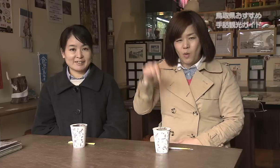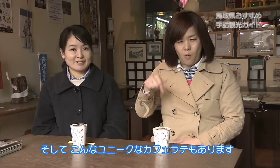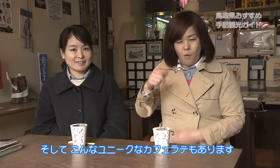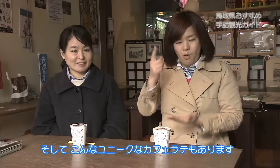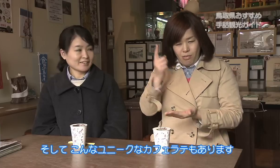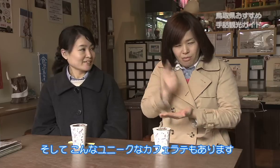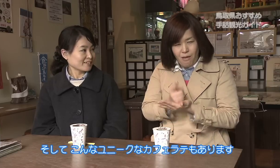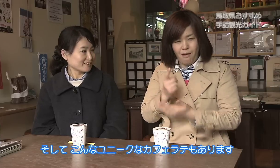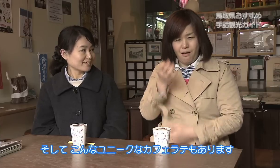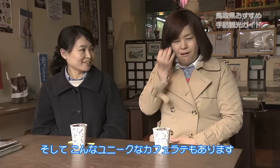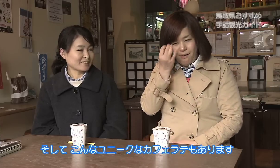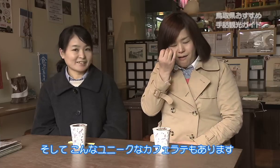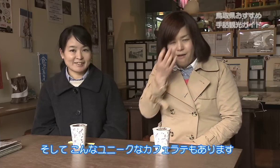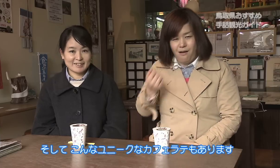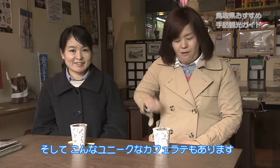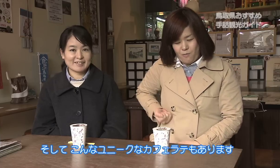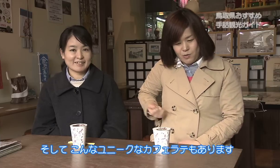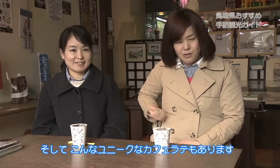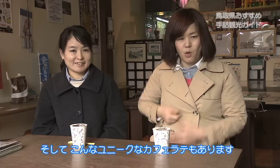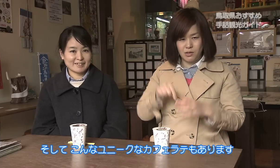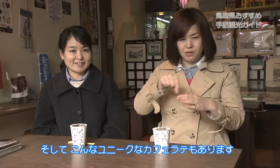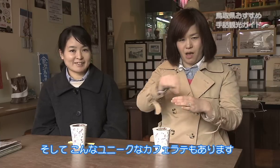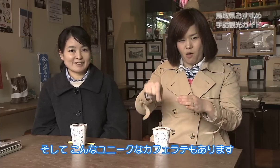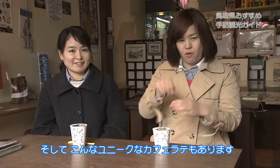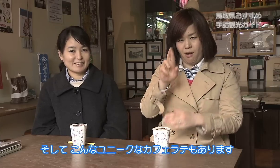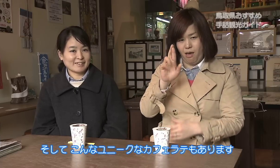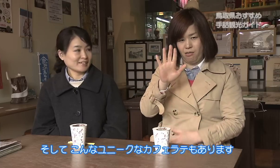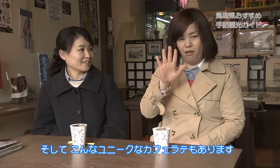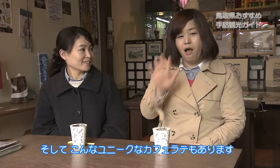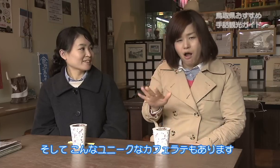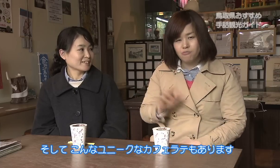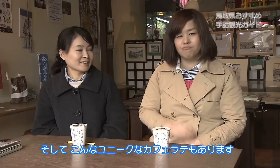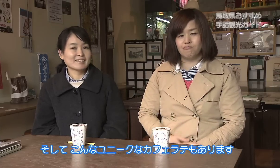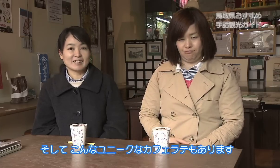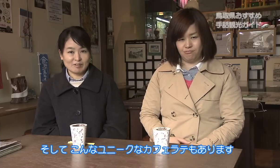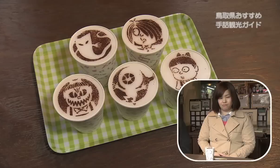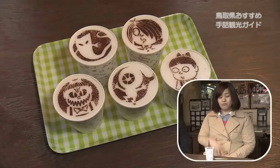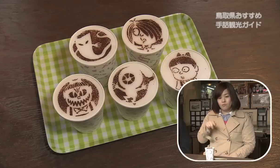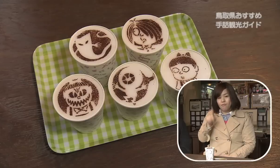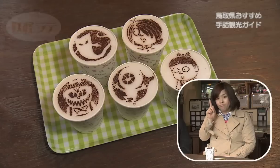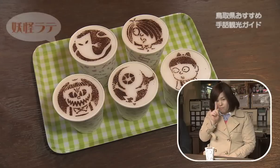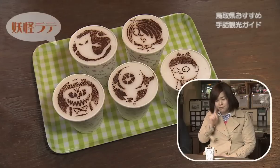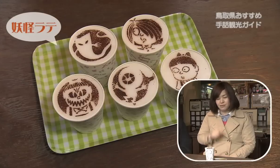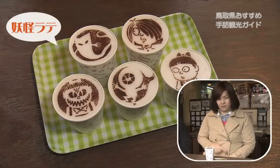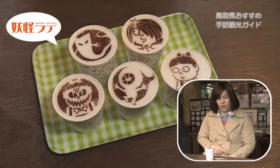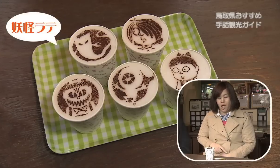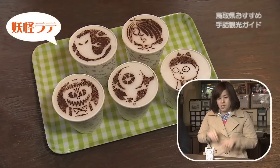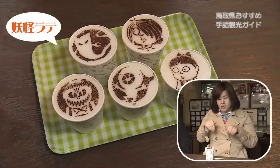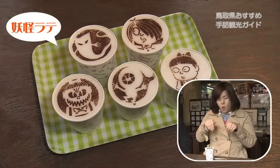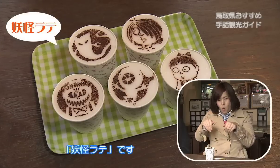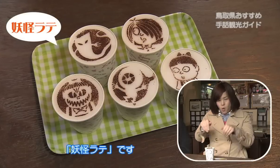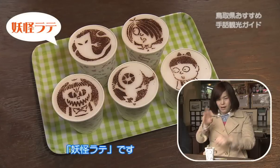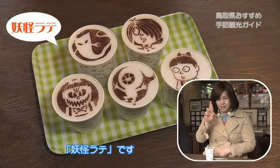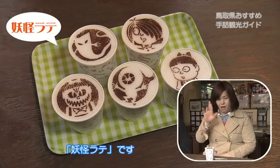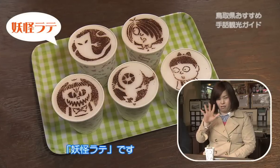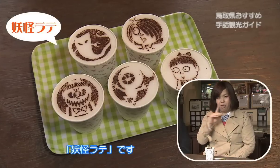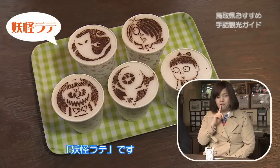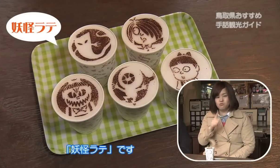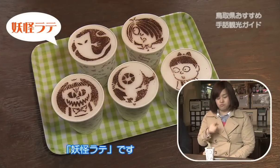美味しいそしてこんなユニークなカフェラテもあります妖怪ラテ